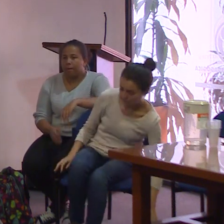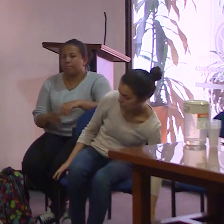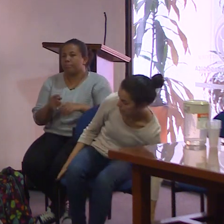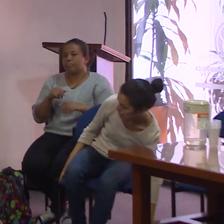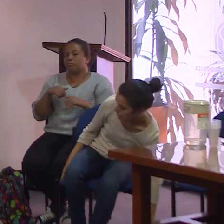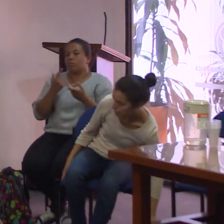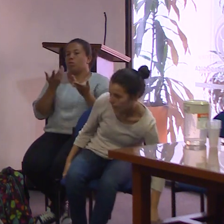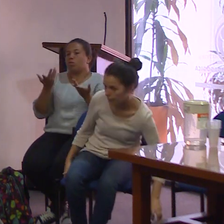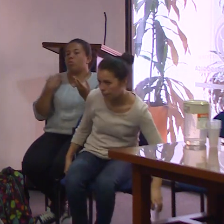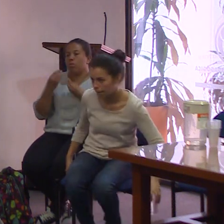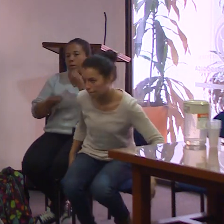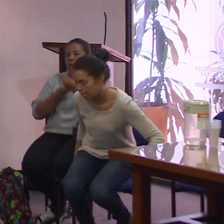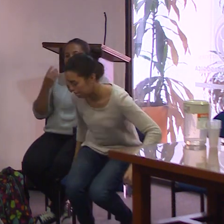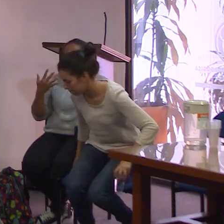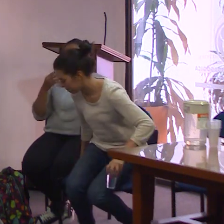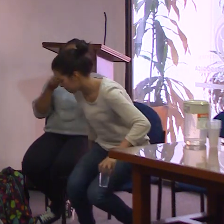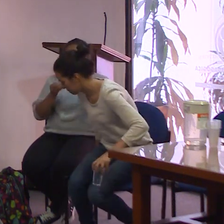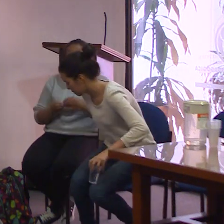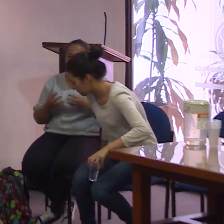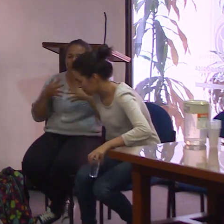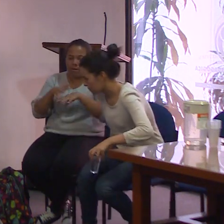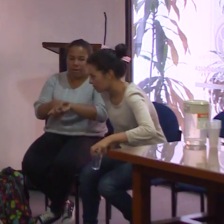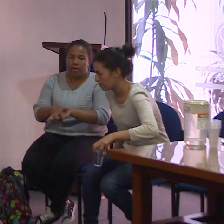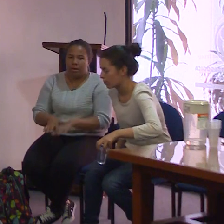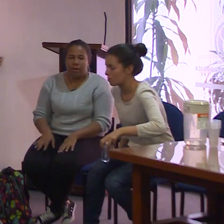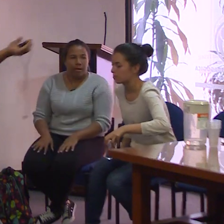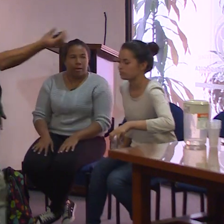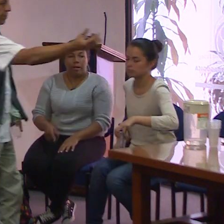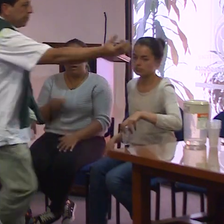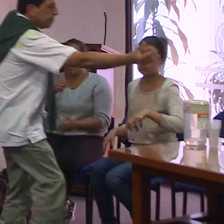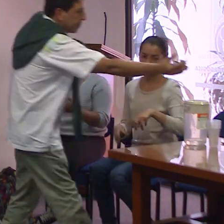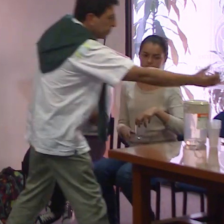integrada. Entonces esa es la apuesta.